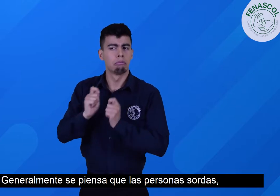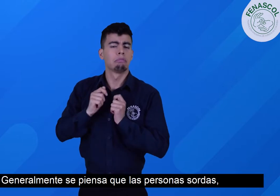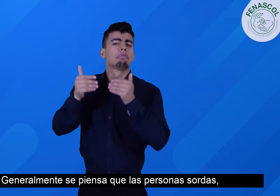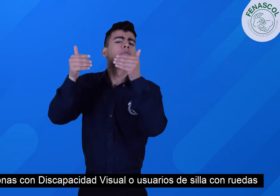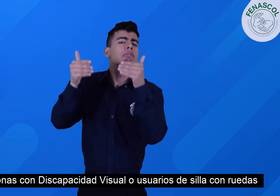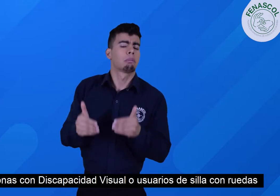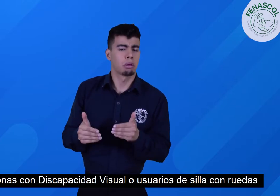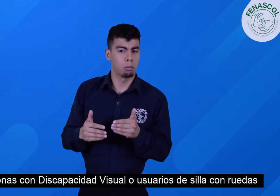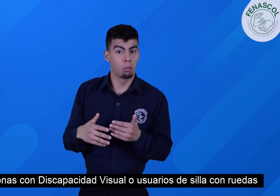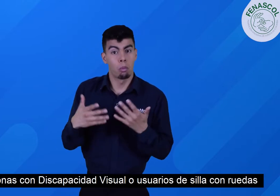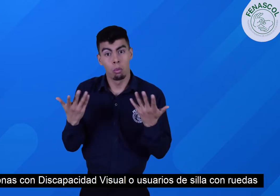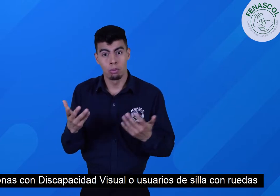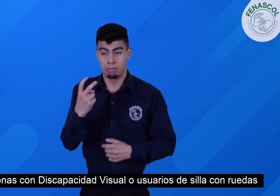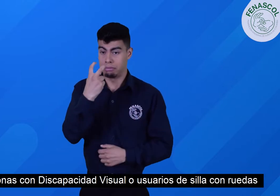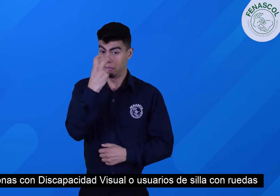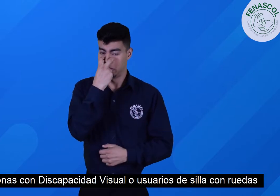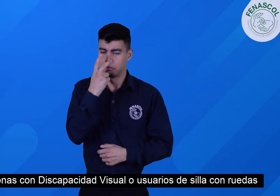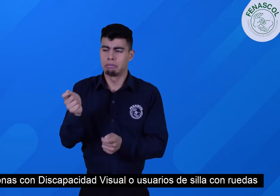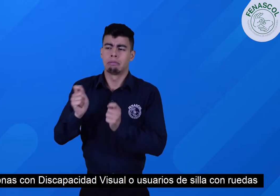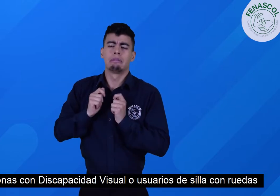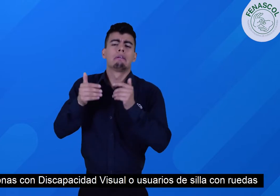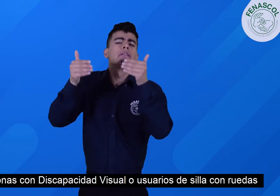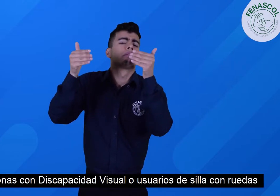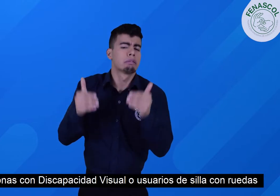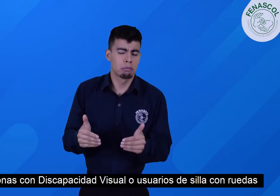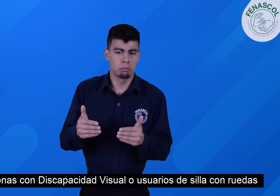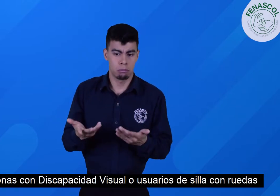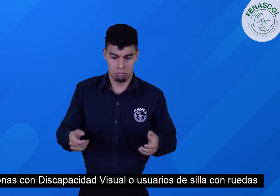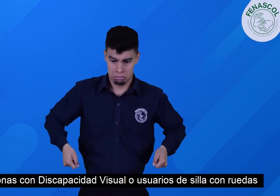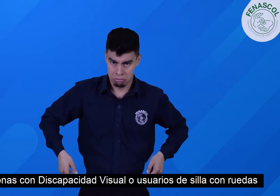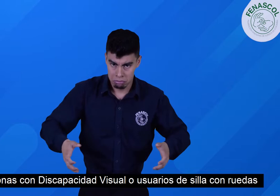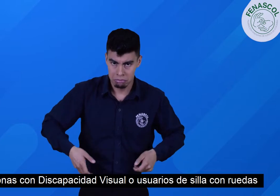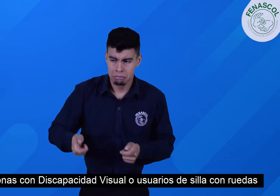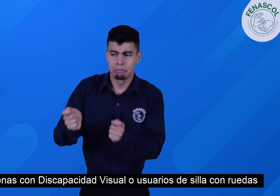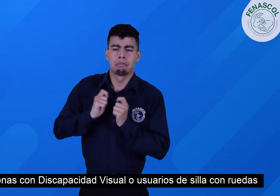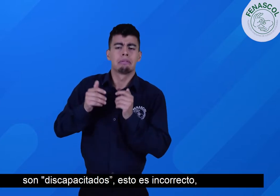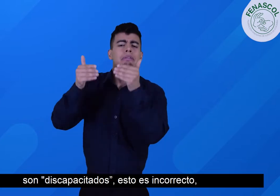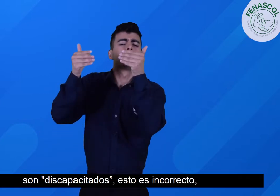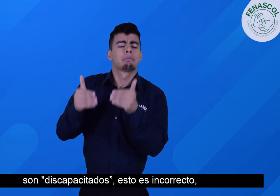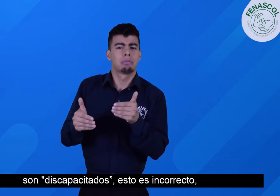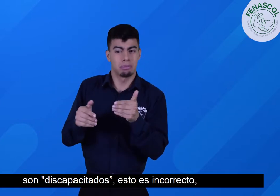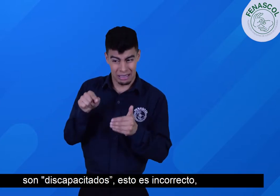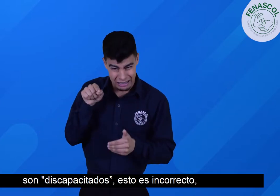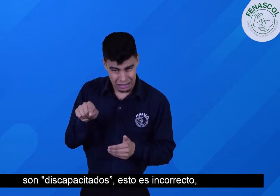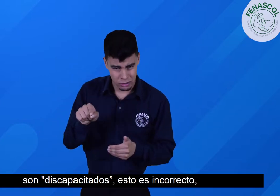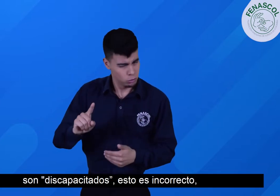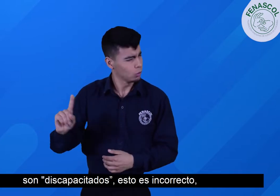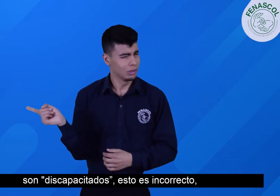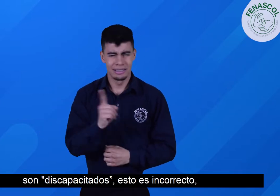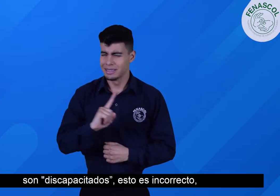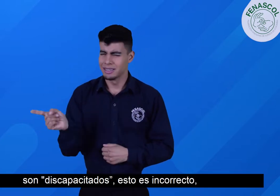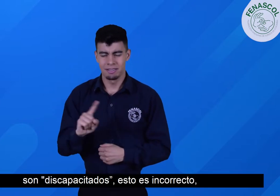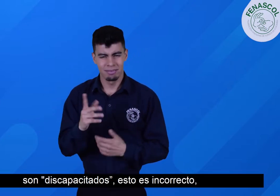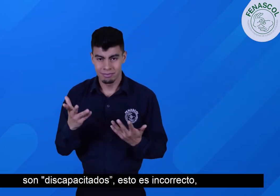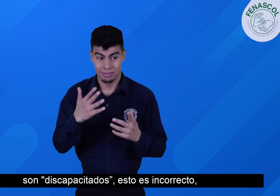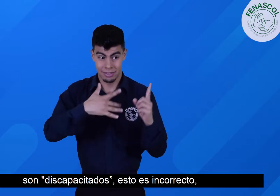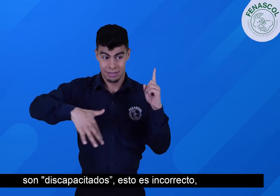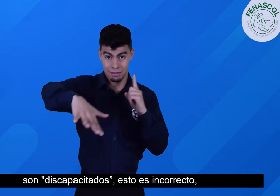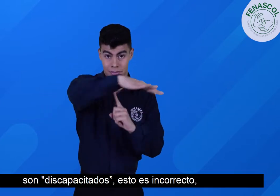sordas personas con discapacidad visual o usuarios de silla con ruedas son discapacitados esto